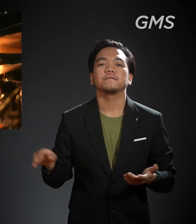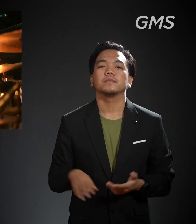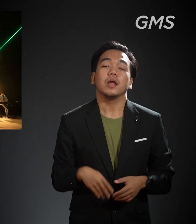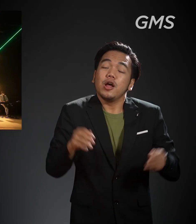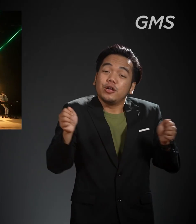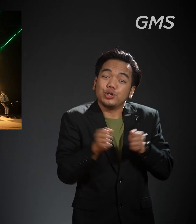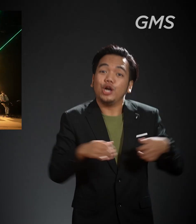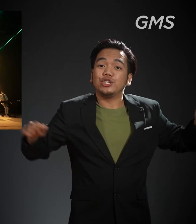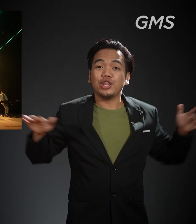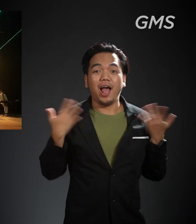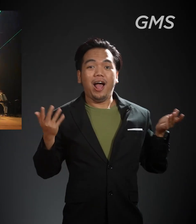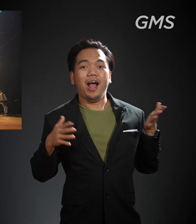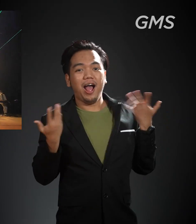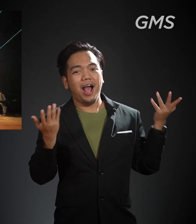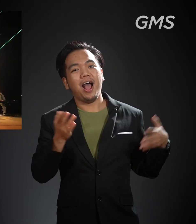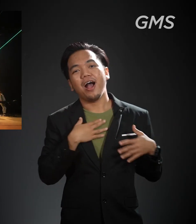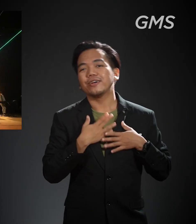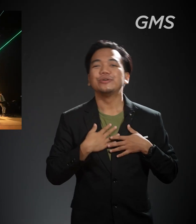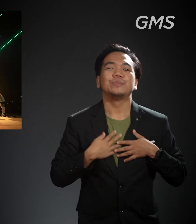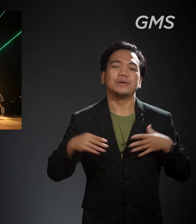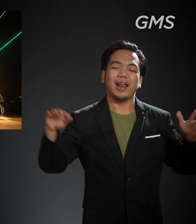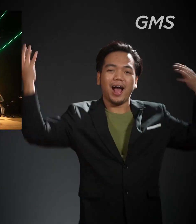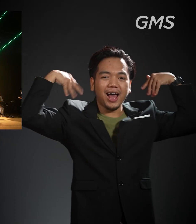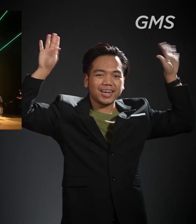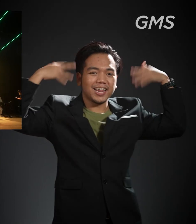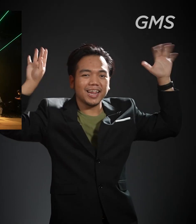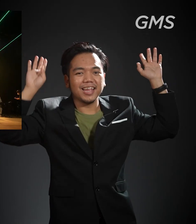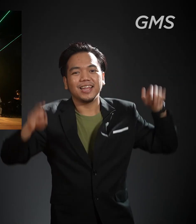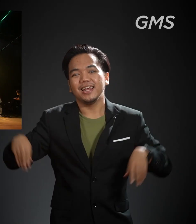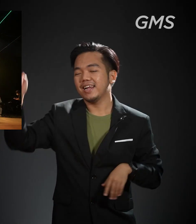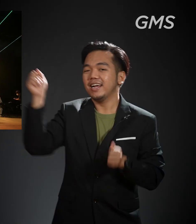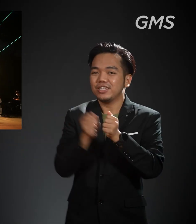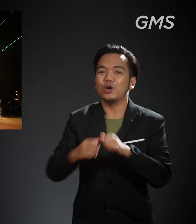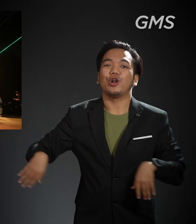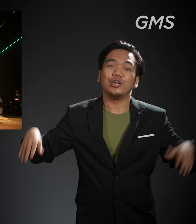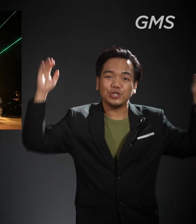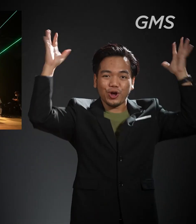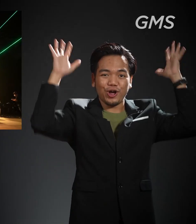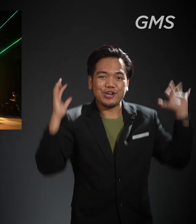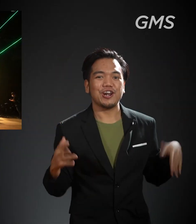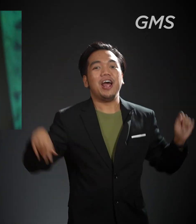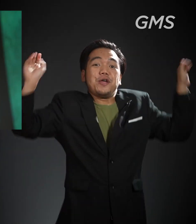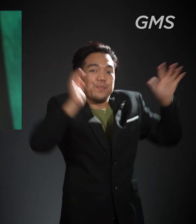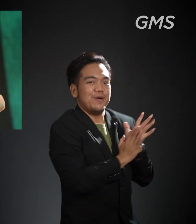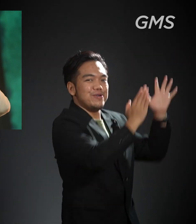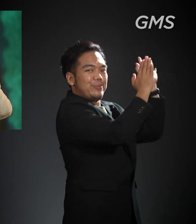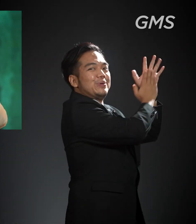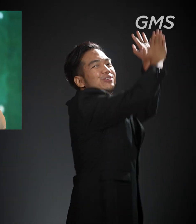Dengan sukacita ku kan menari, dengan